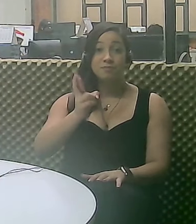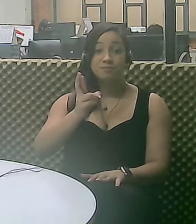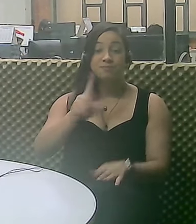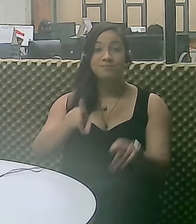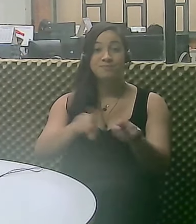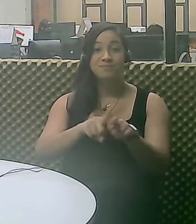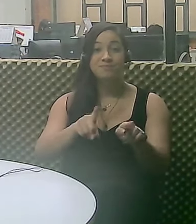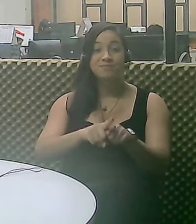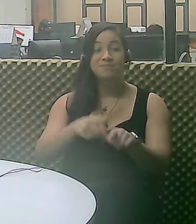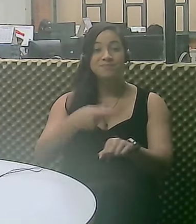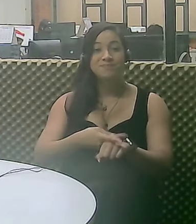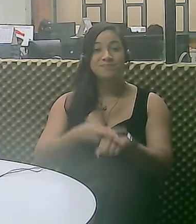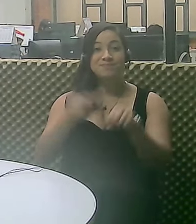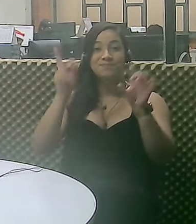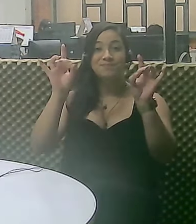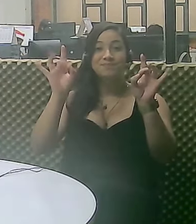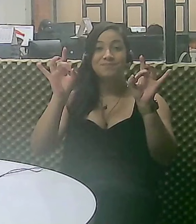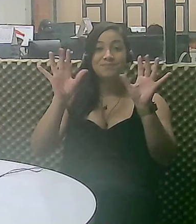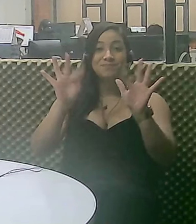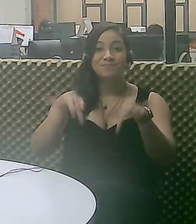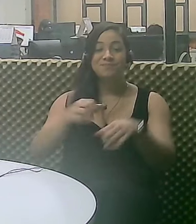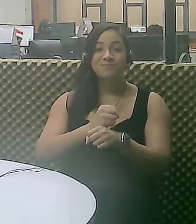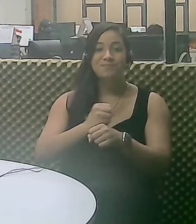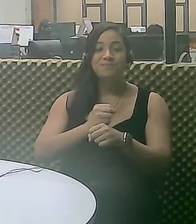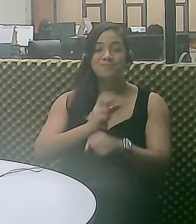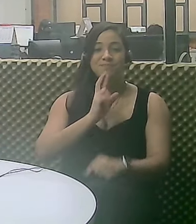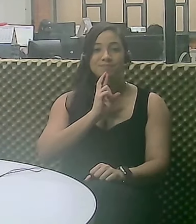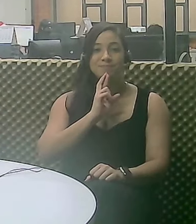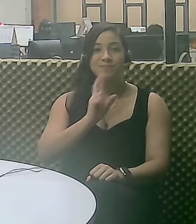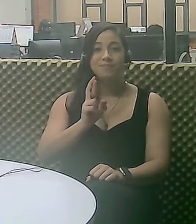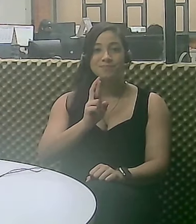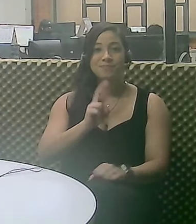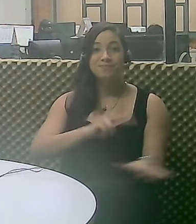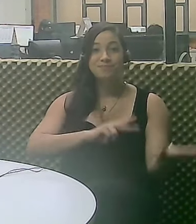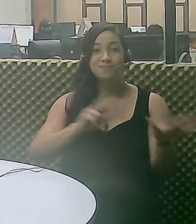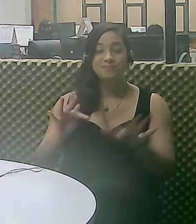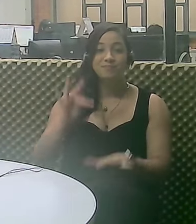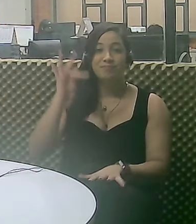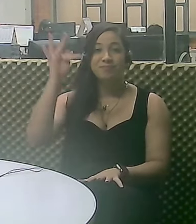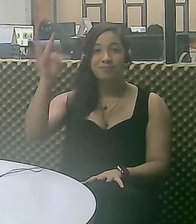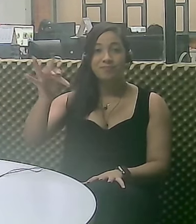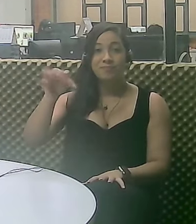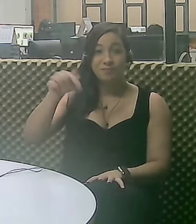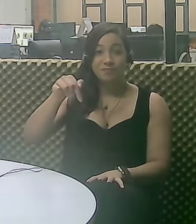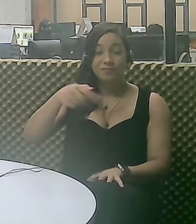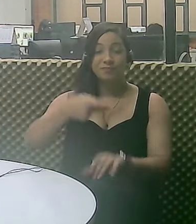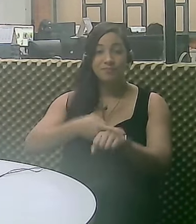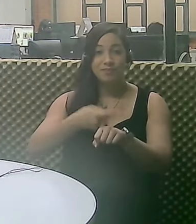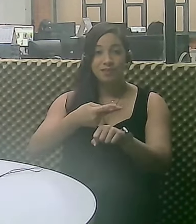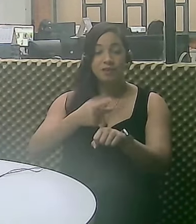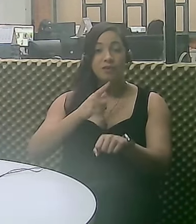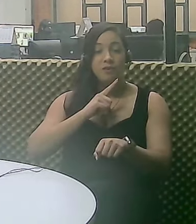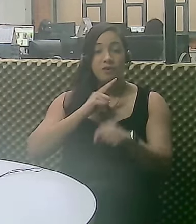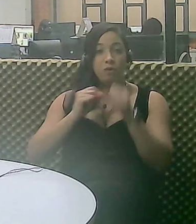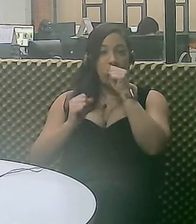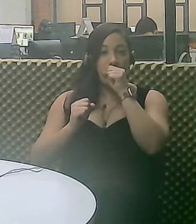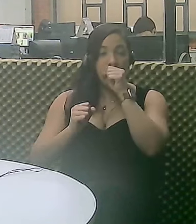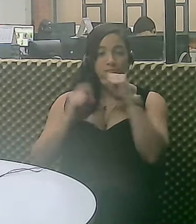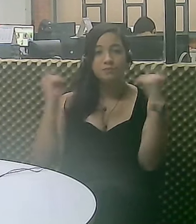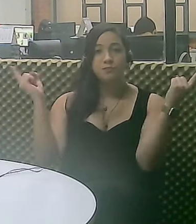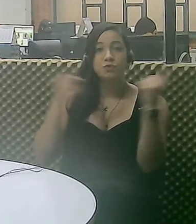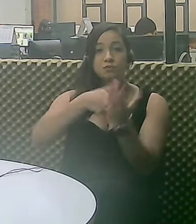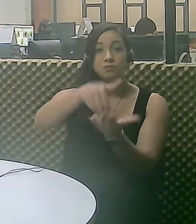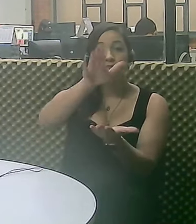disso, há o prêmio especial de fim de ano. O resultado sairá na próxima semana. Para este prêmio, estão concorrendo todas as